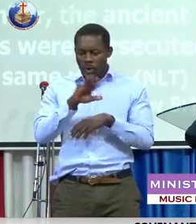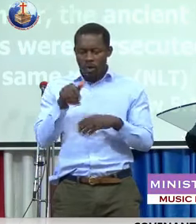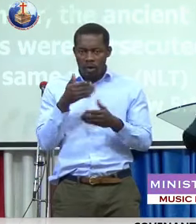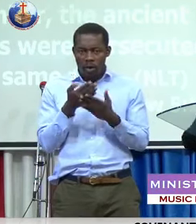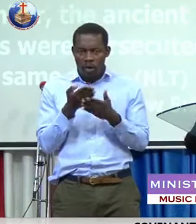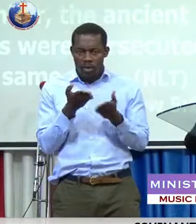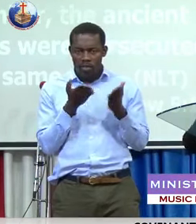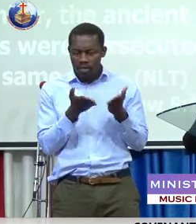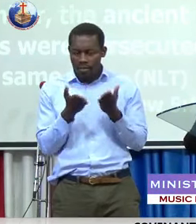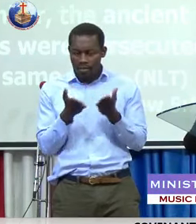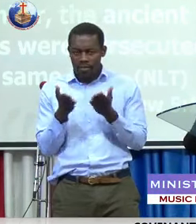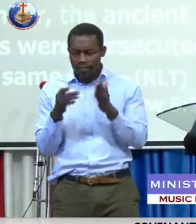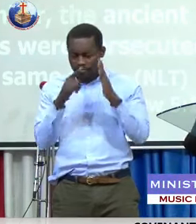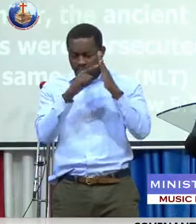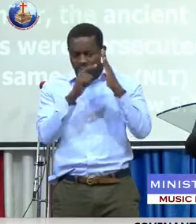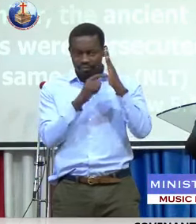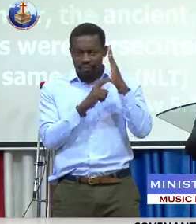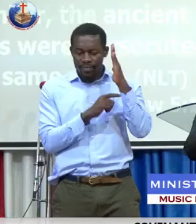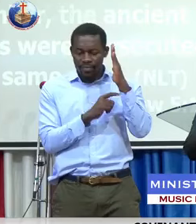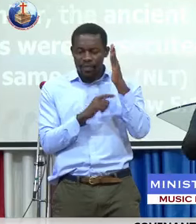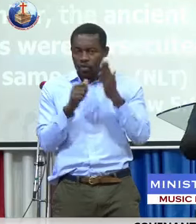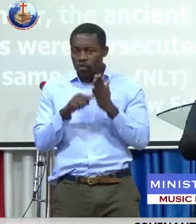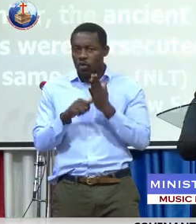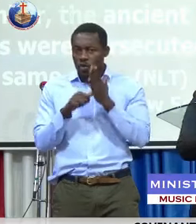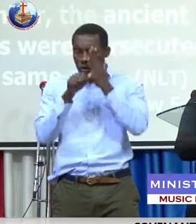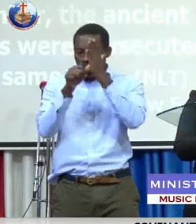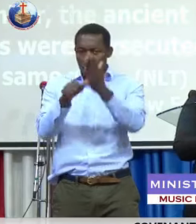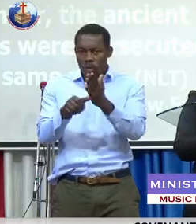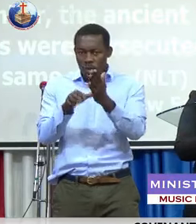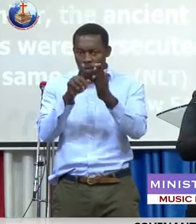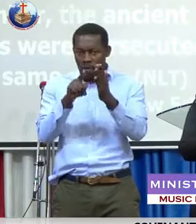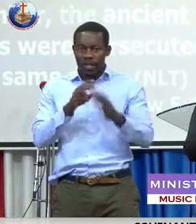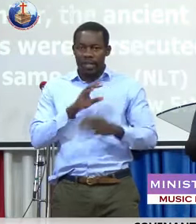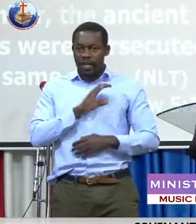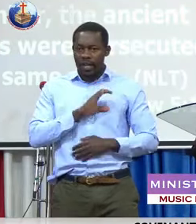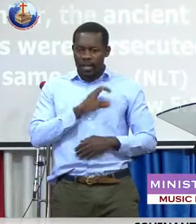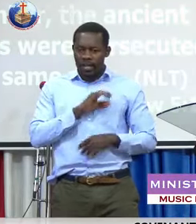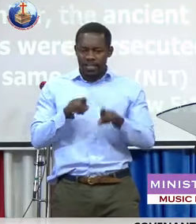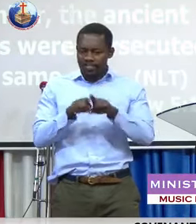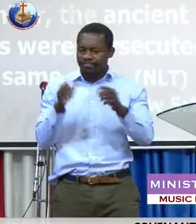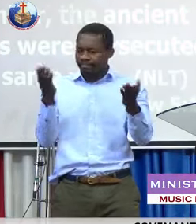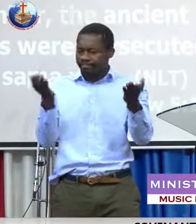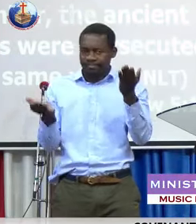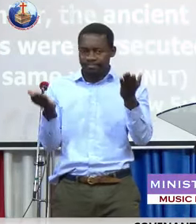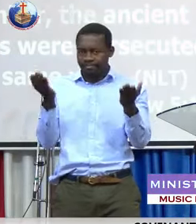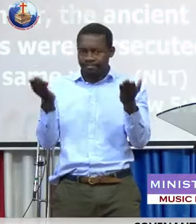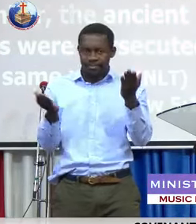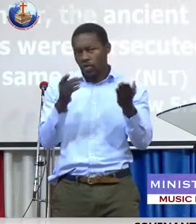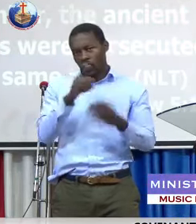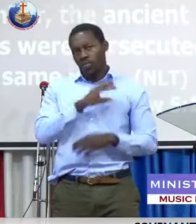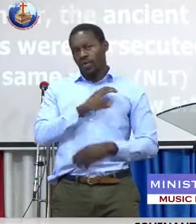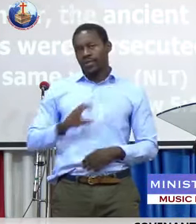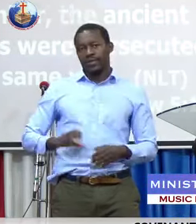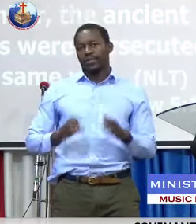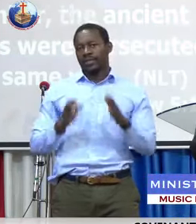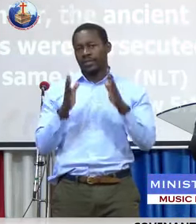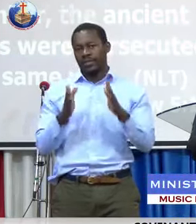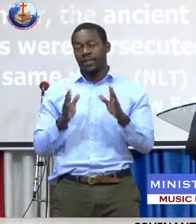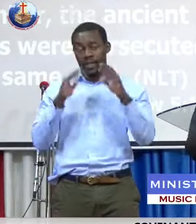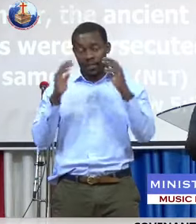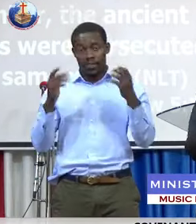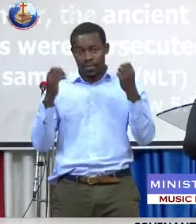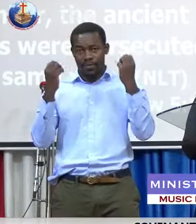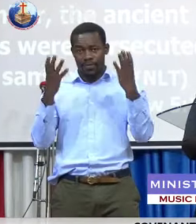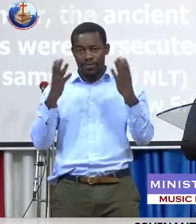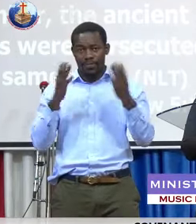to which we are held to as the children of God. Na hivi ndio vinaelezea vipimo na mipaka ambayo tunaenenda kama watoto wa Mungu. Hallelujah.